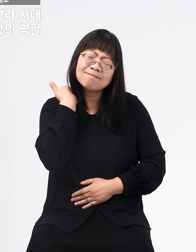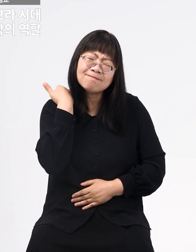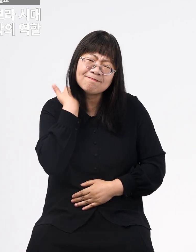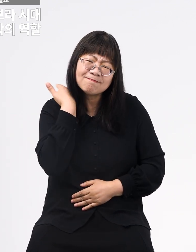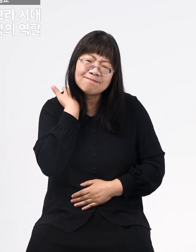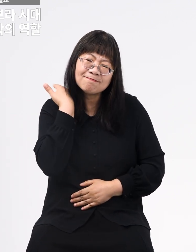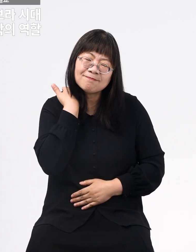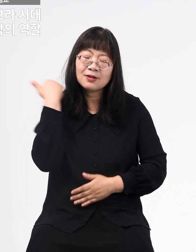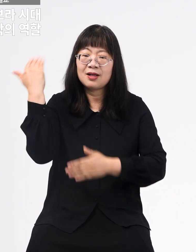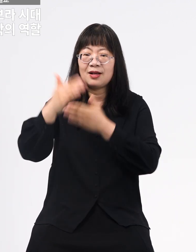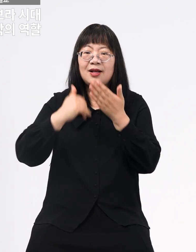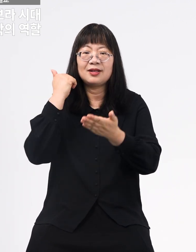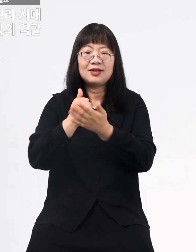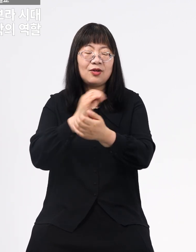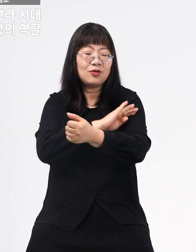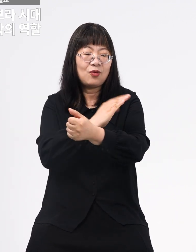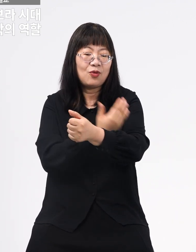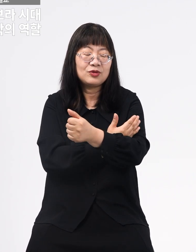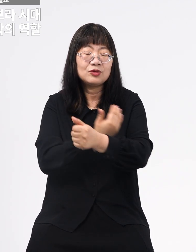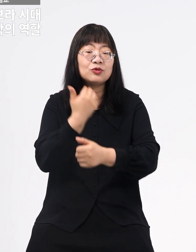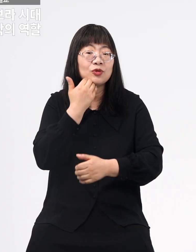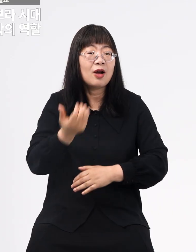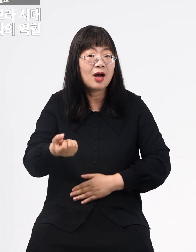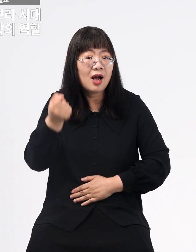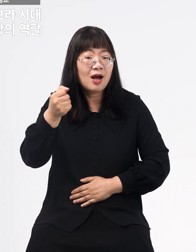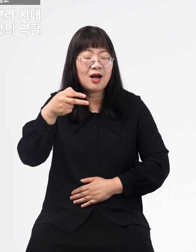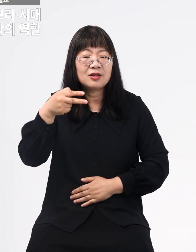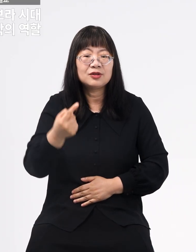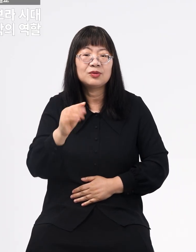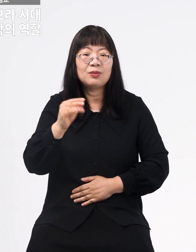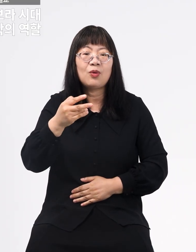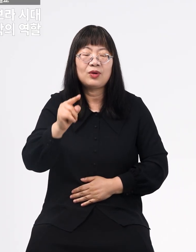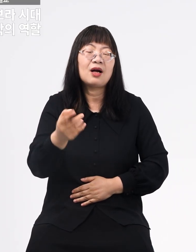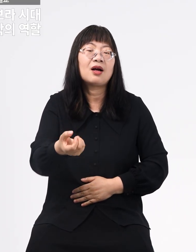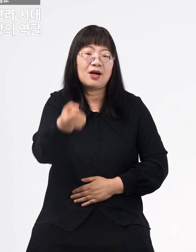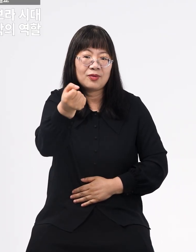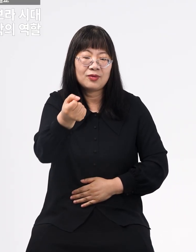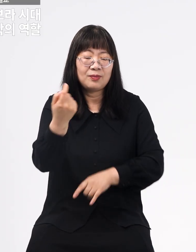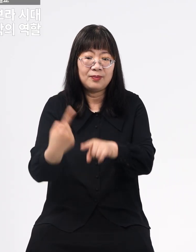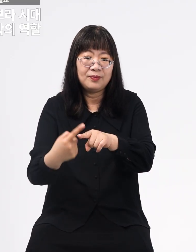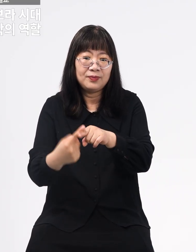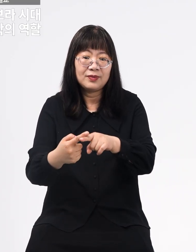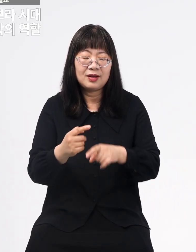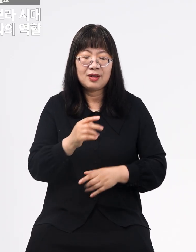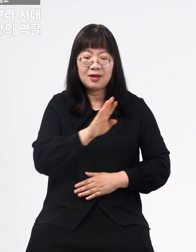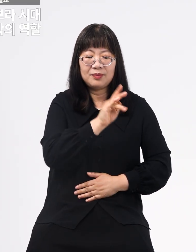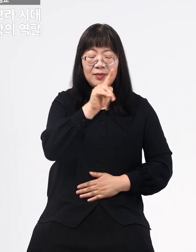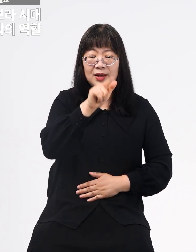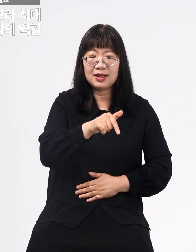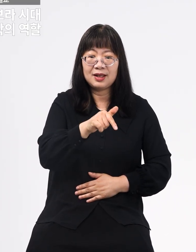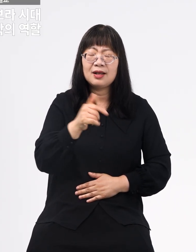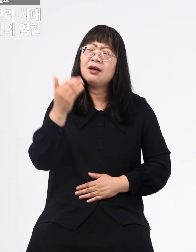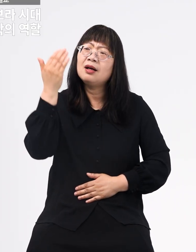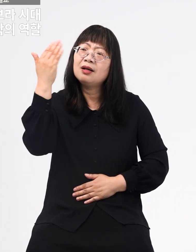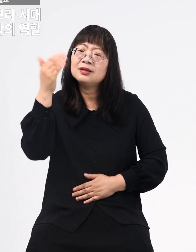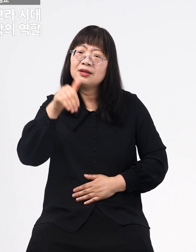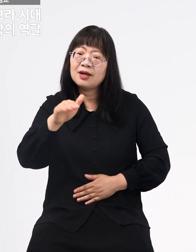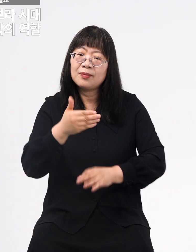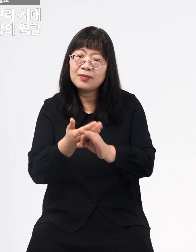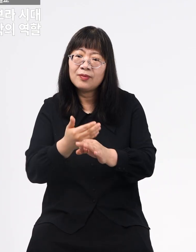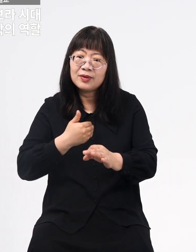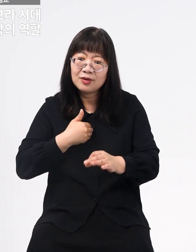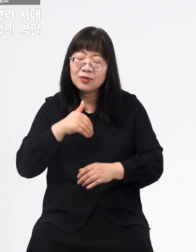않는 하나님의 권위는 누구겠습니까? 드보라예요. 그러니까 바락이 당신이 가면